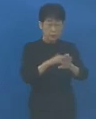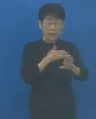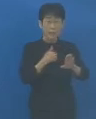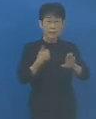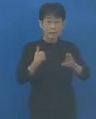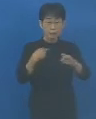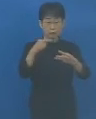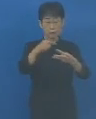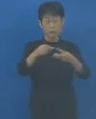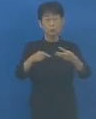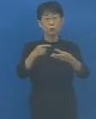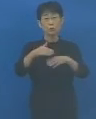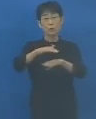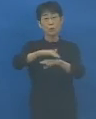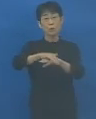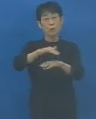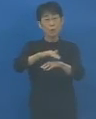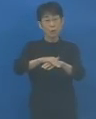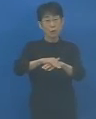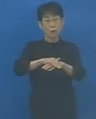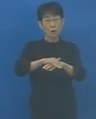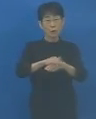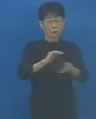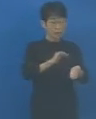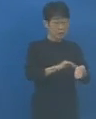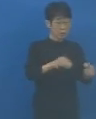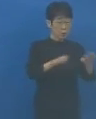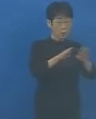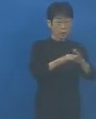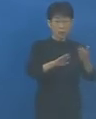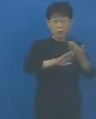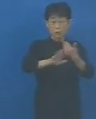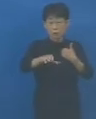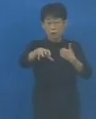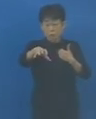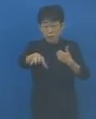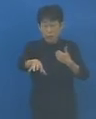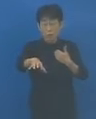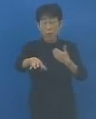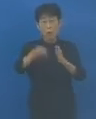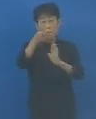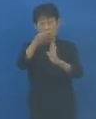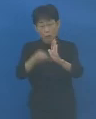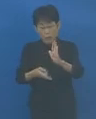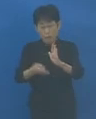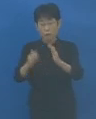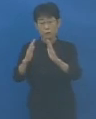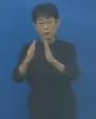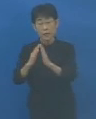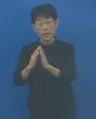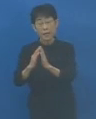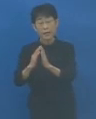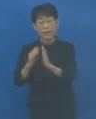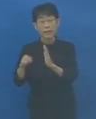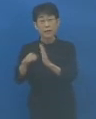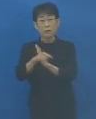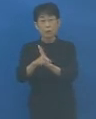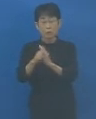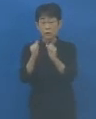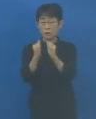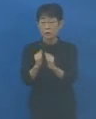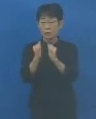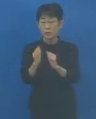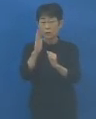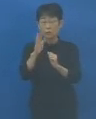ば、病院の外のベッドを活用するというような形単に自宅にいてくれということは